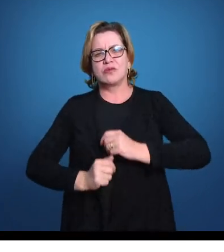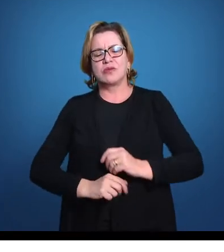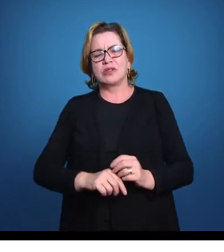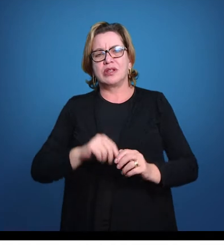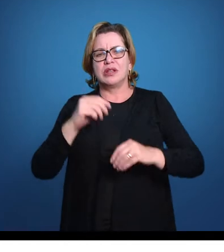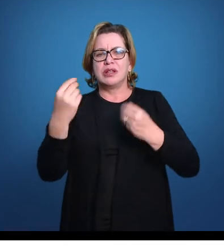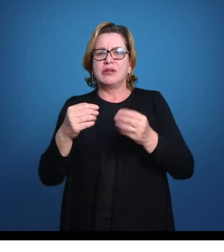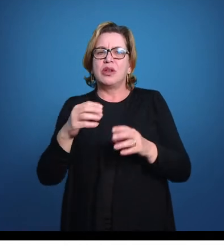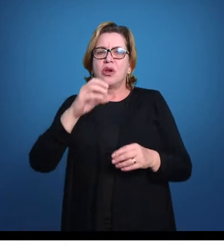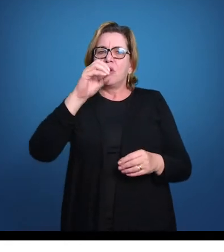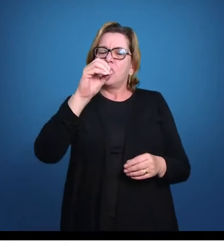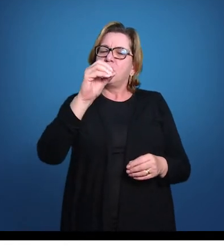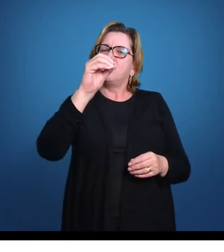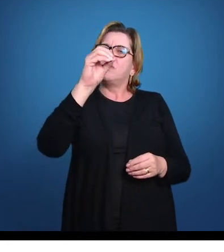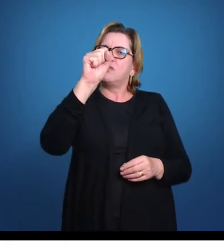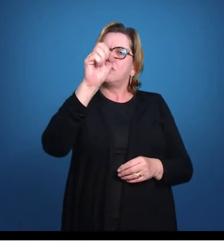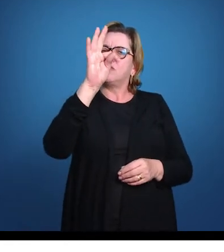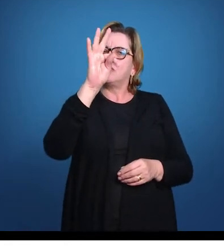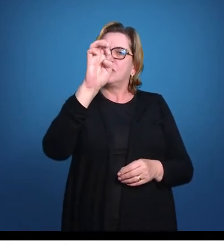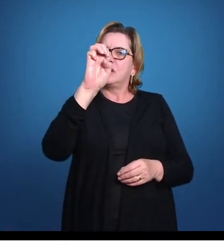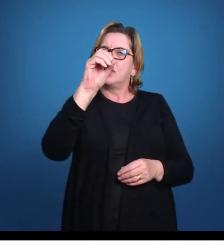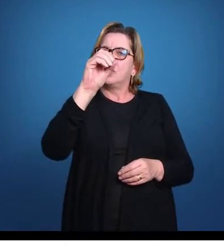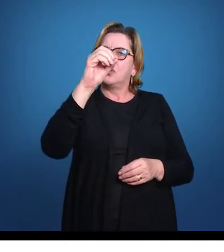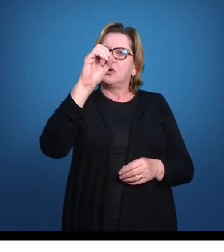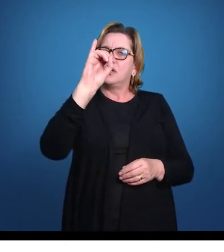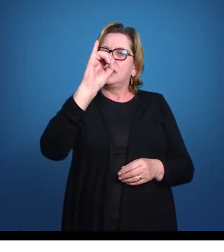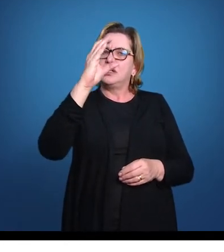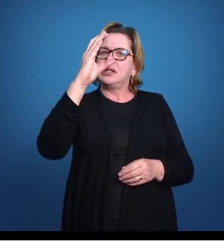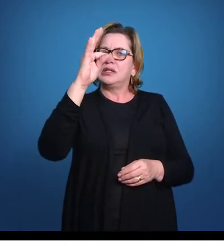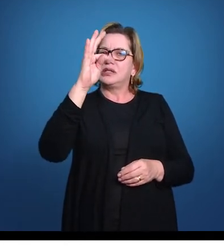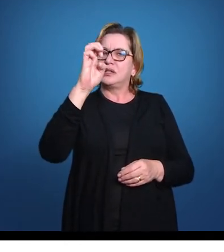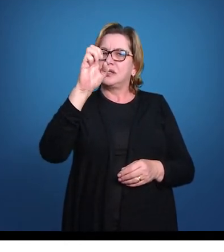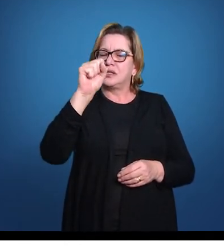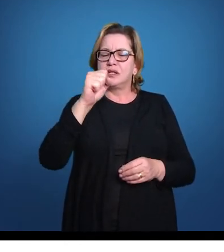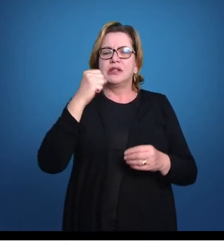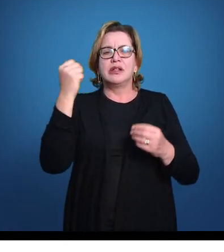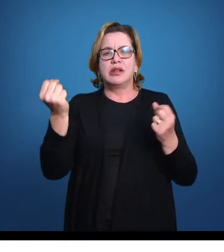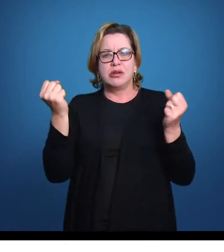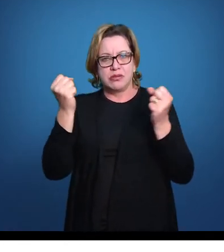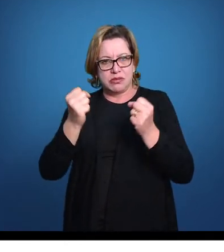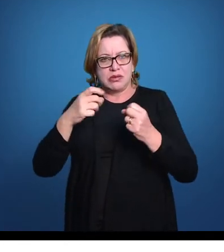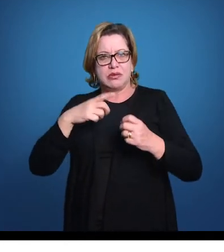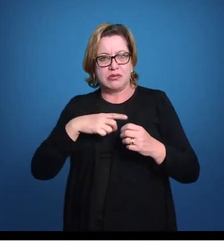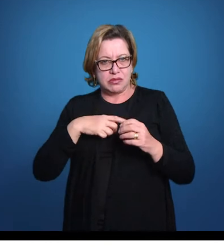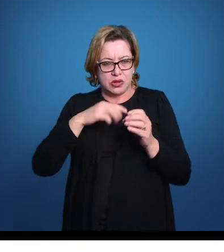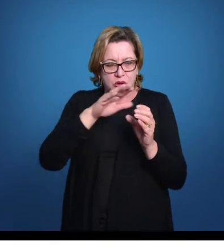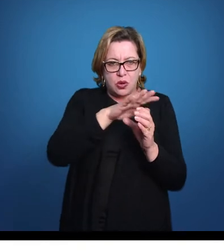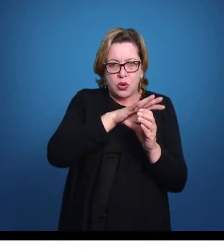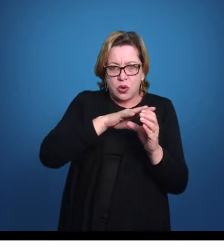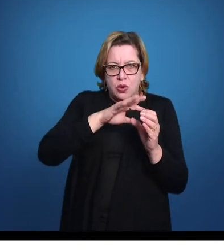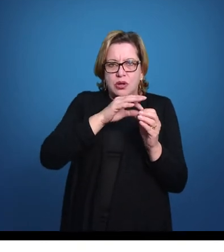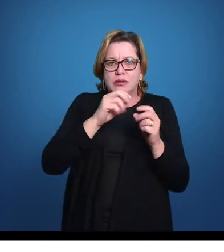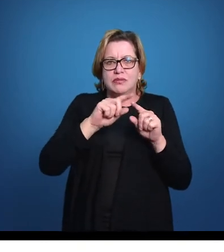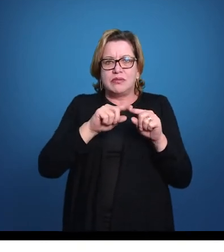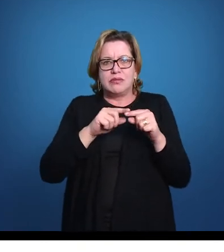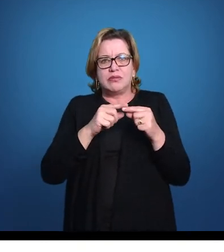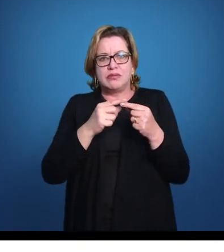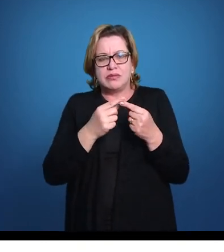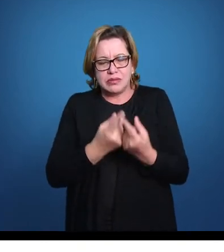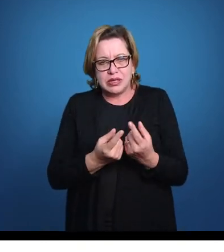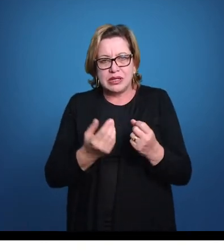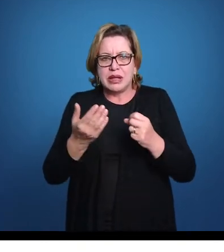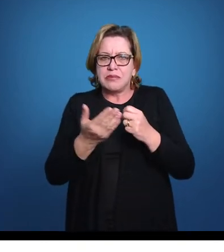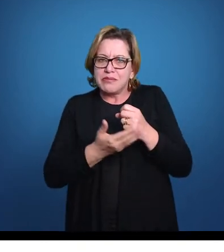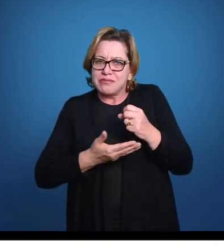Os osteíctes podem possuir ou não sua bexiga natatória ligada, mas na